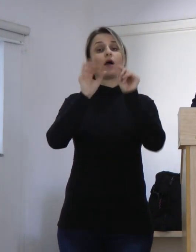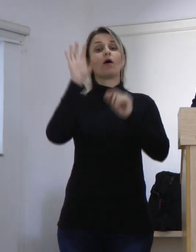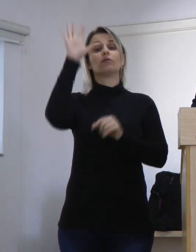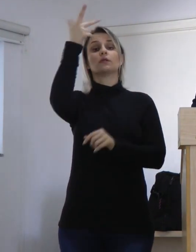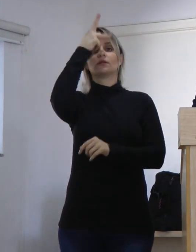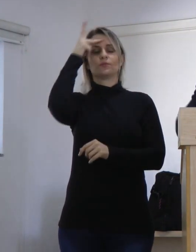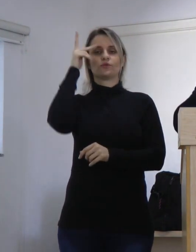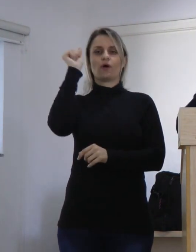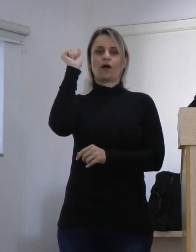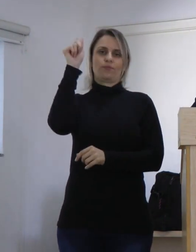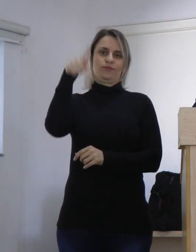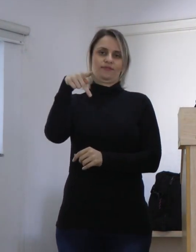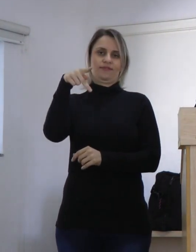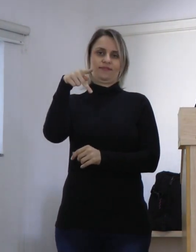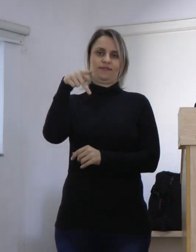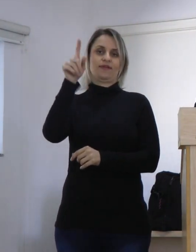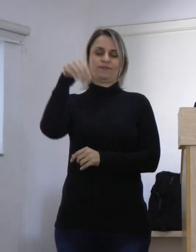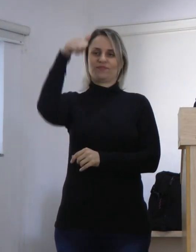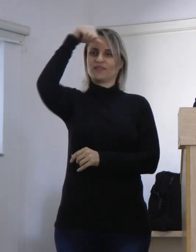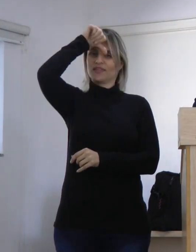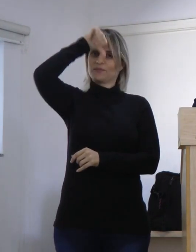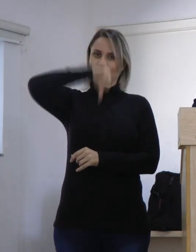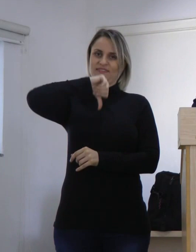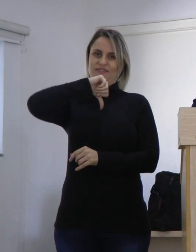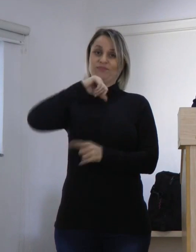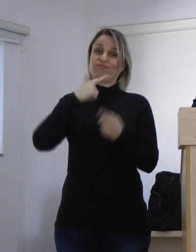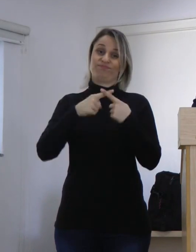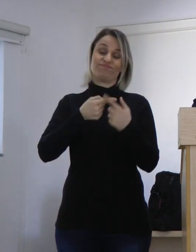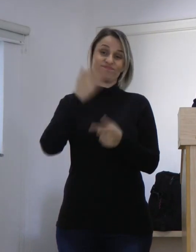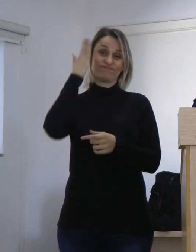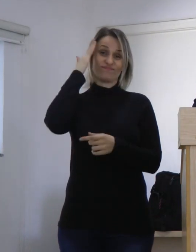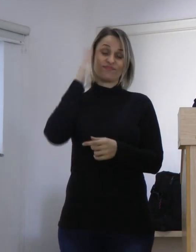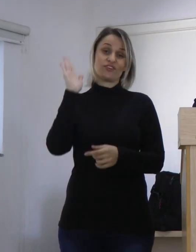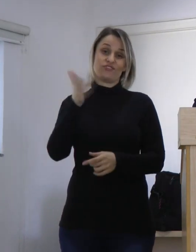Depressão. Eu já trabalhei no INSS.